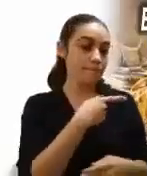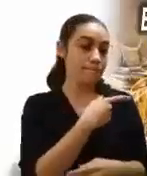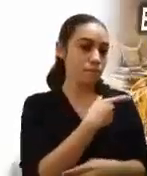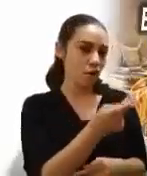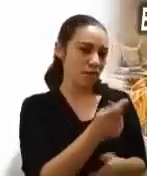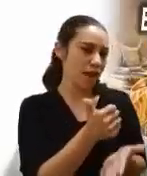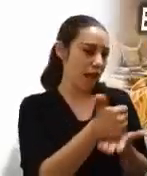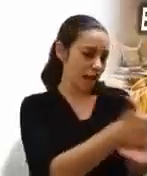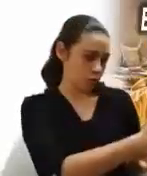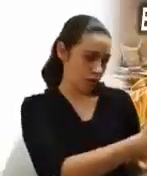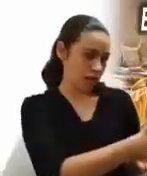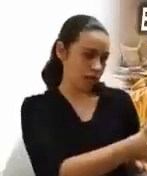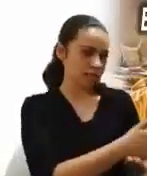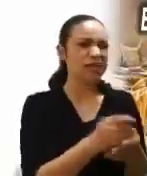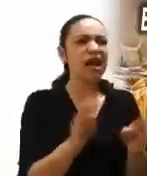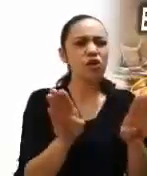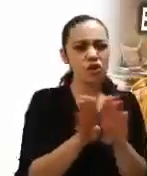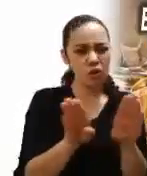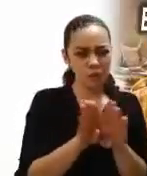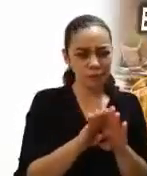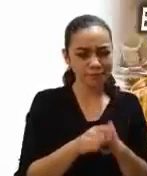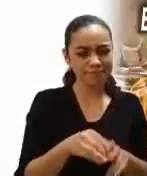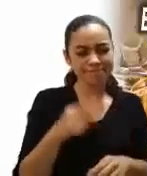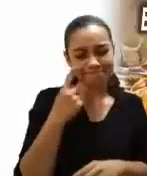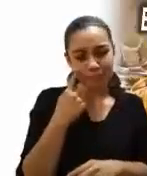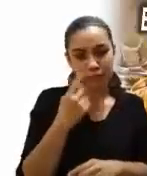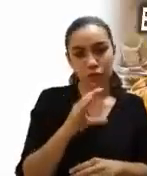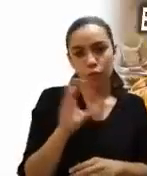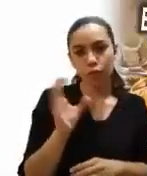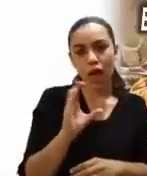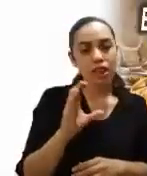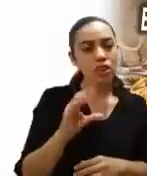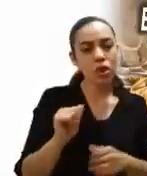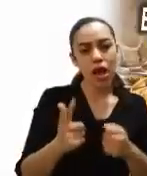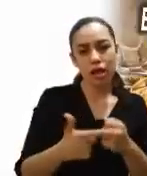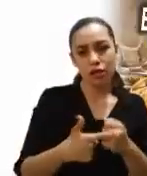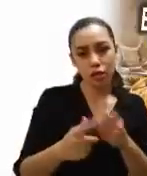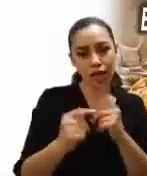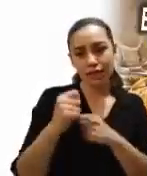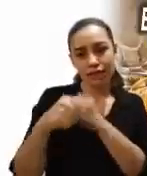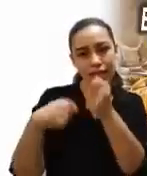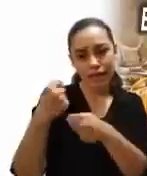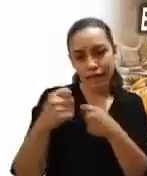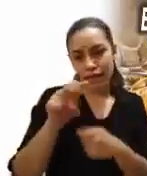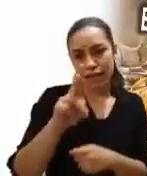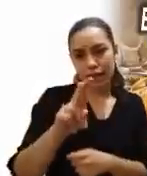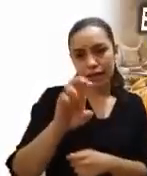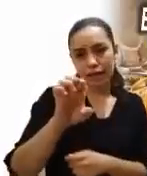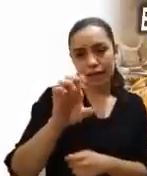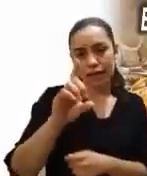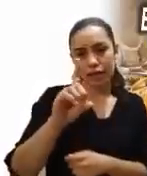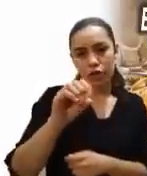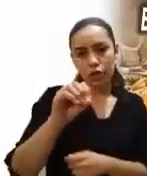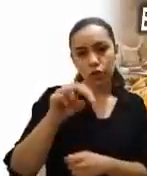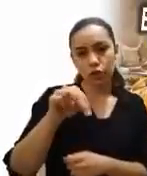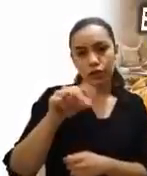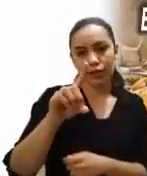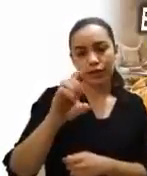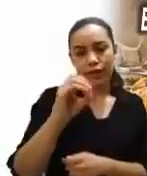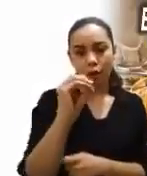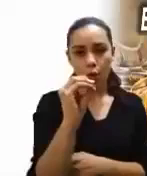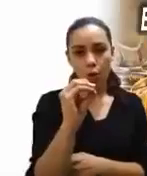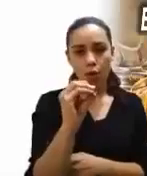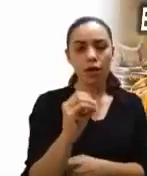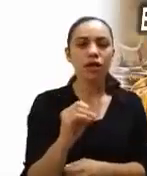los redondeos o la exención de impuestos, donde se aparece dando caridad, pero se tiene una